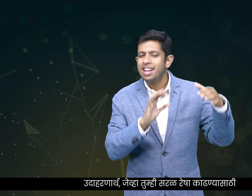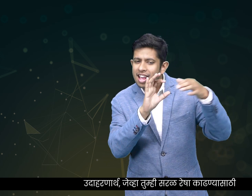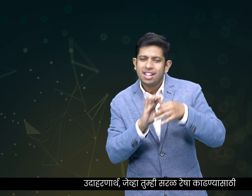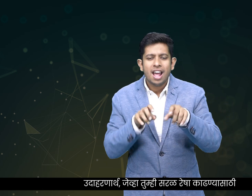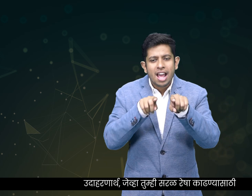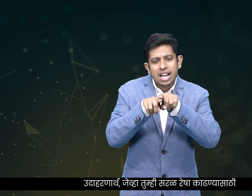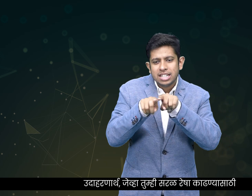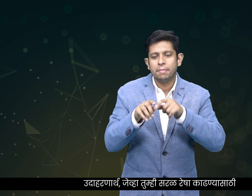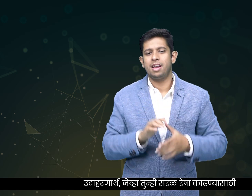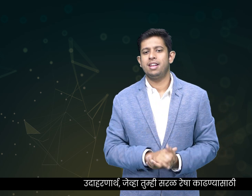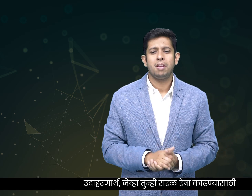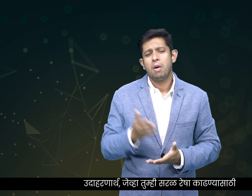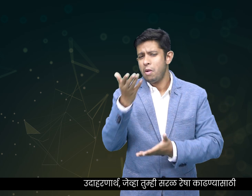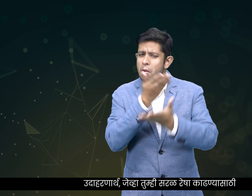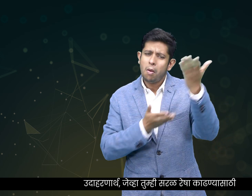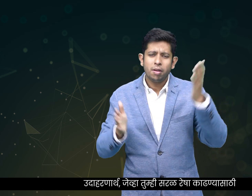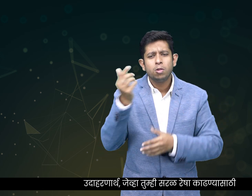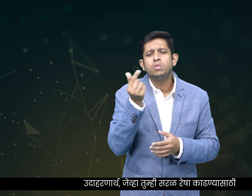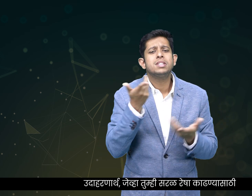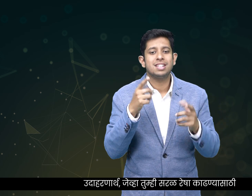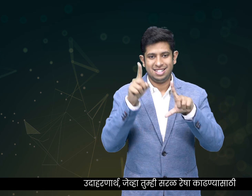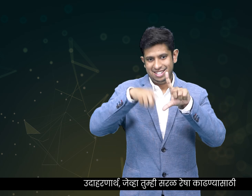उदाहरणार्थ, जेव्हा तुम्ही सरळ रेषा काढण्यासाठी